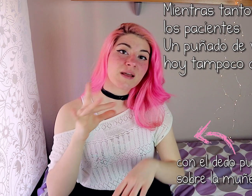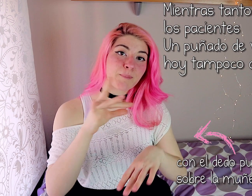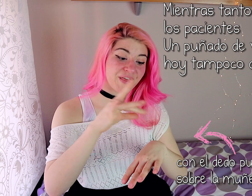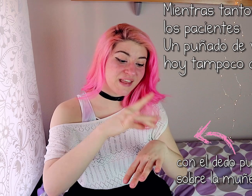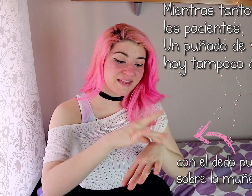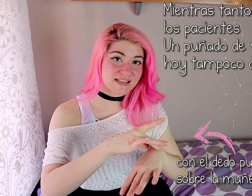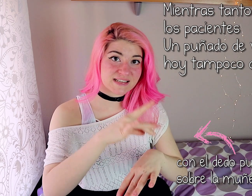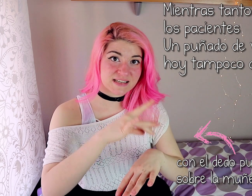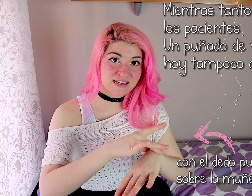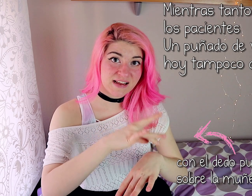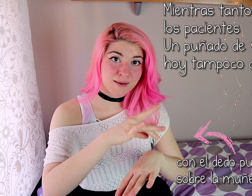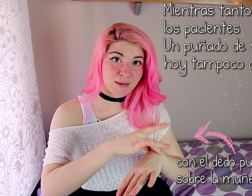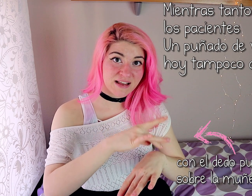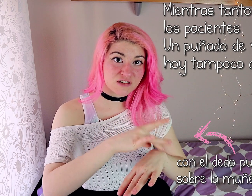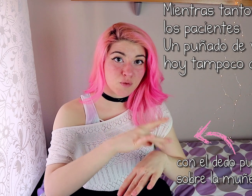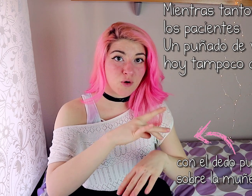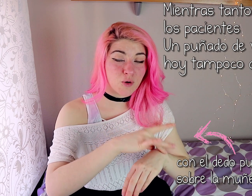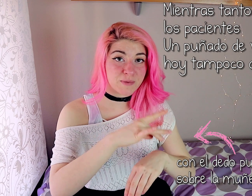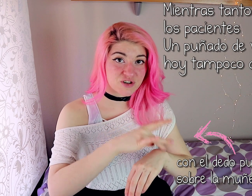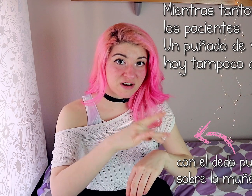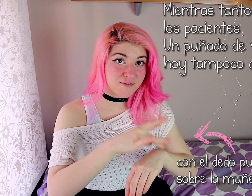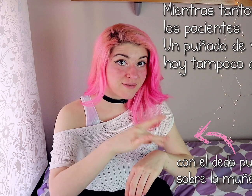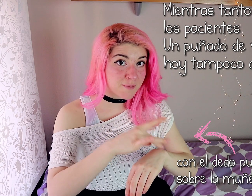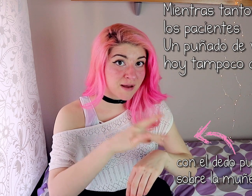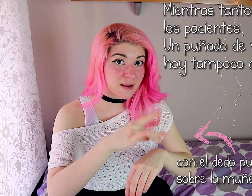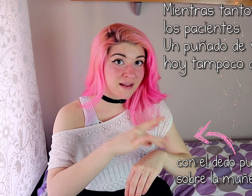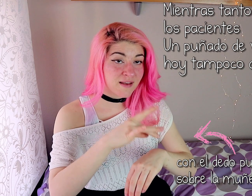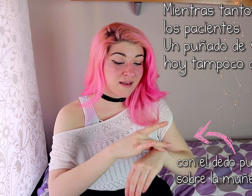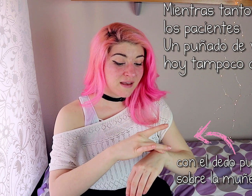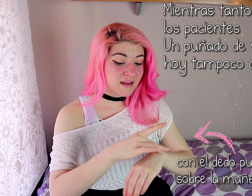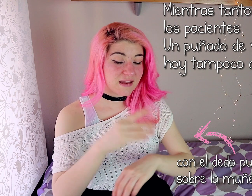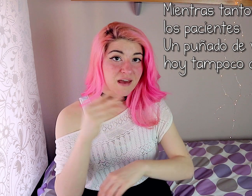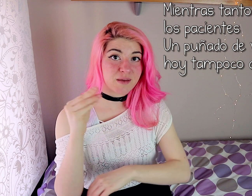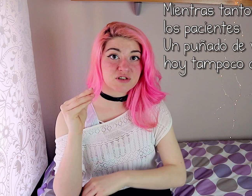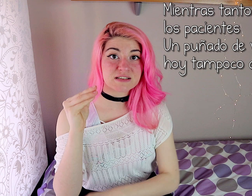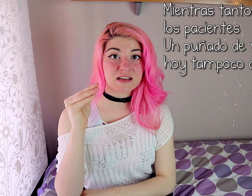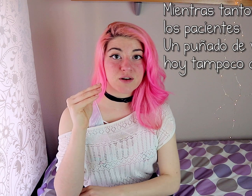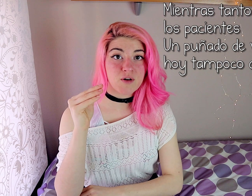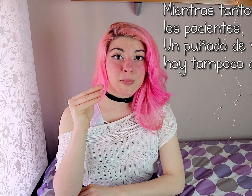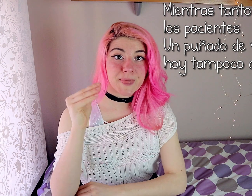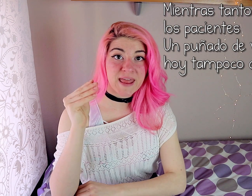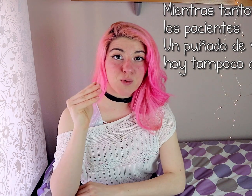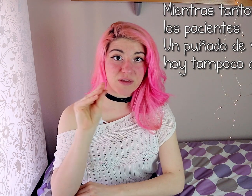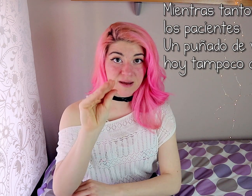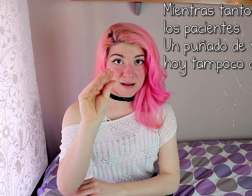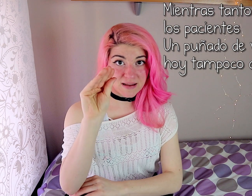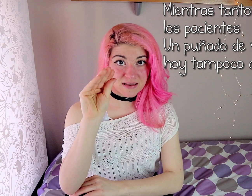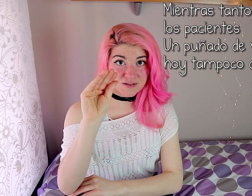Otros pacientes. Es así, ¿vale? Que es como persona enferma, ¿vale? Y hacemos el signo de cuidar, ¿vale? Que es